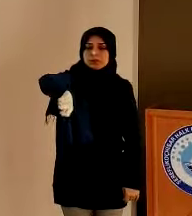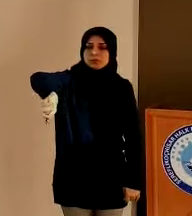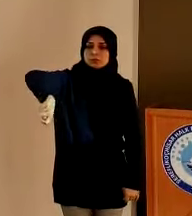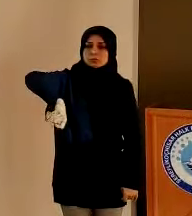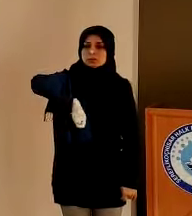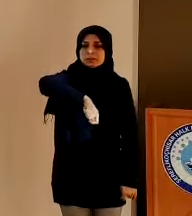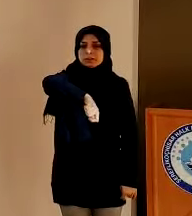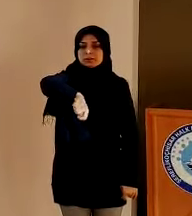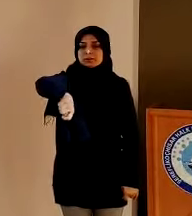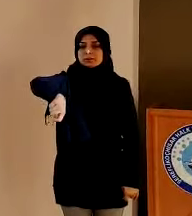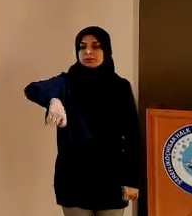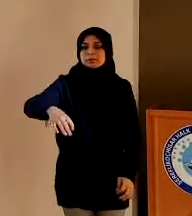kepçe,